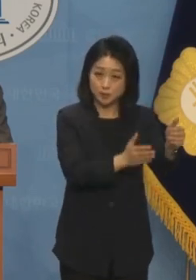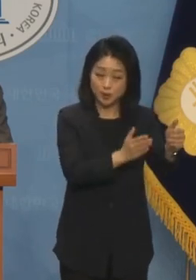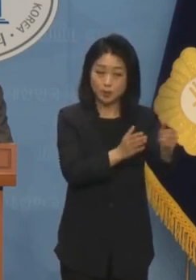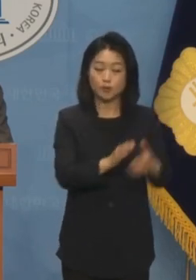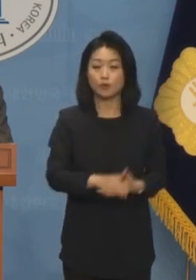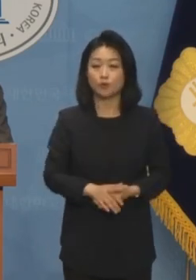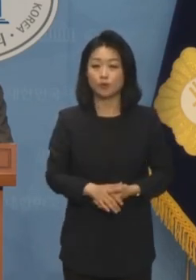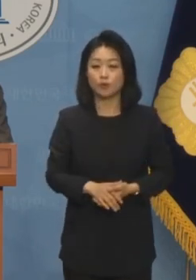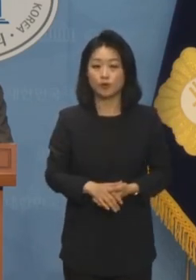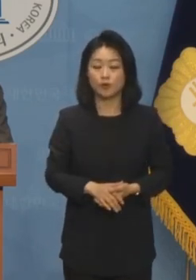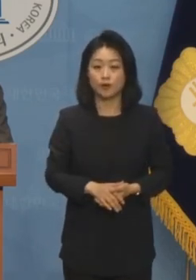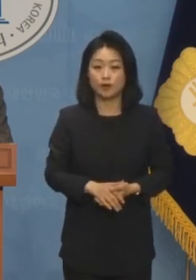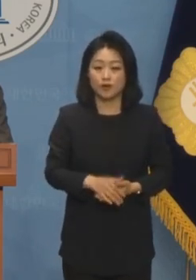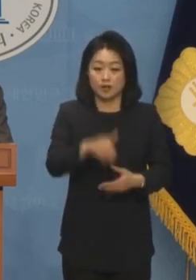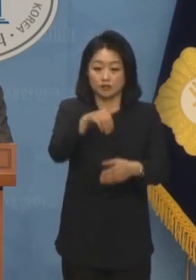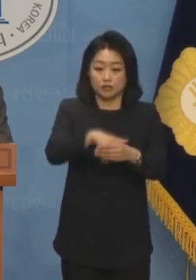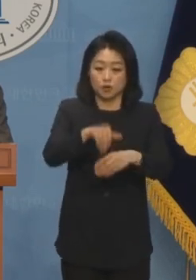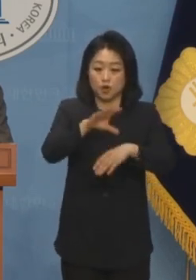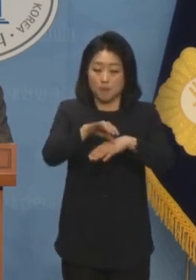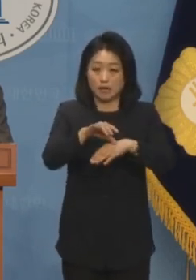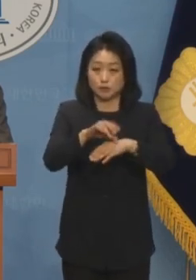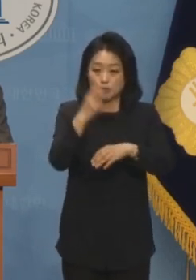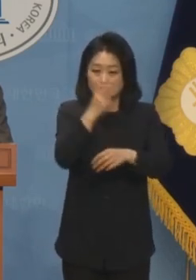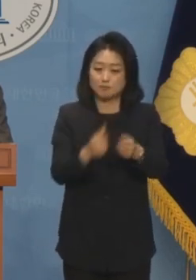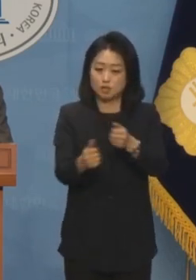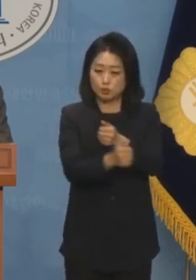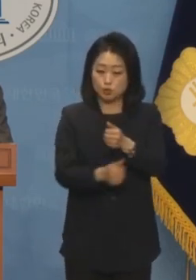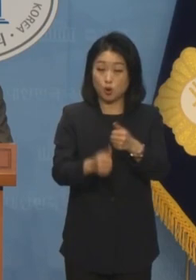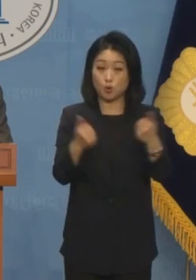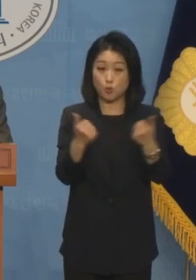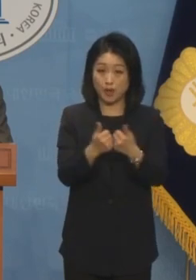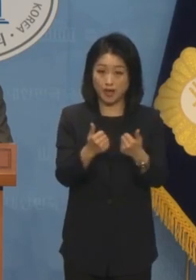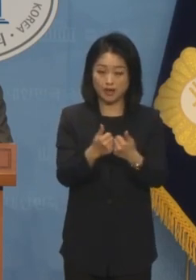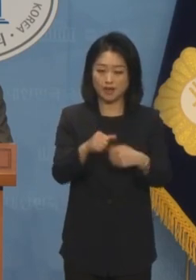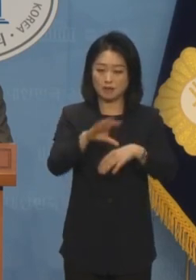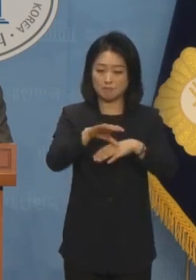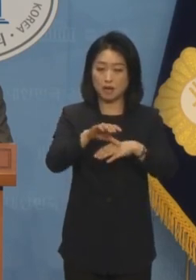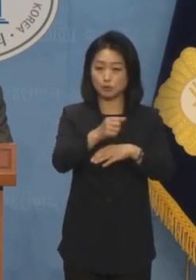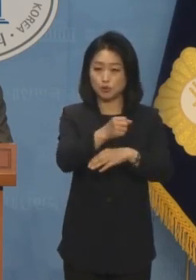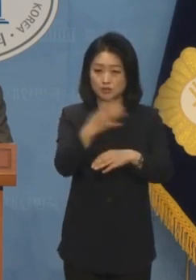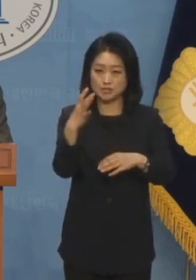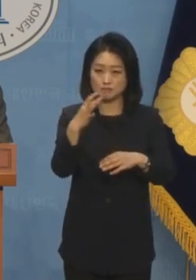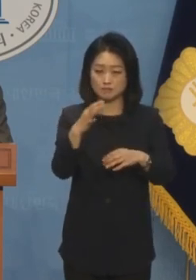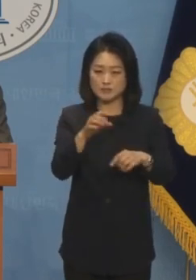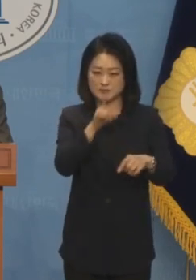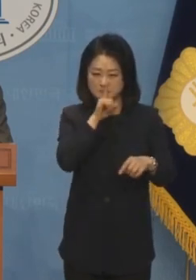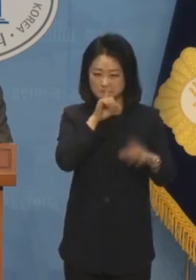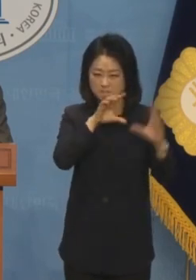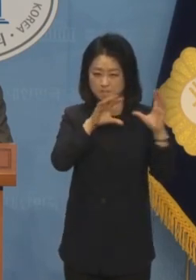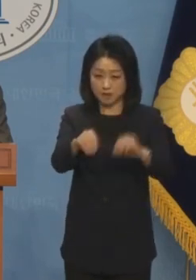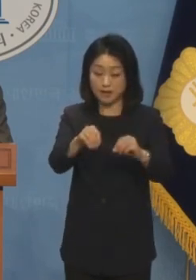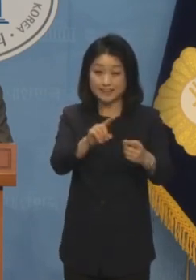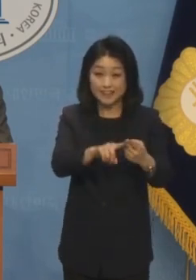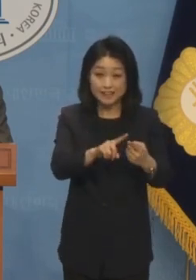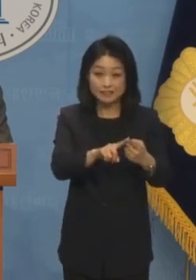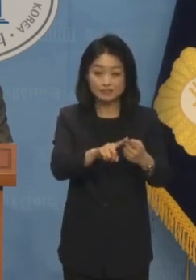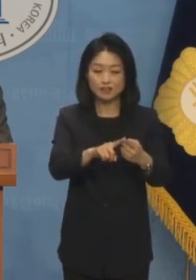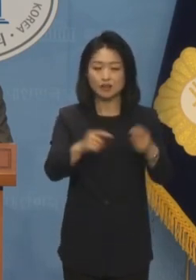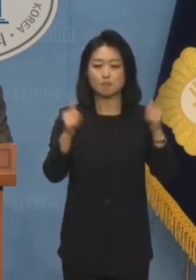걸면 걸리는 선거방송심의위원회의 언론 입틀막이 다시 법원에 의해 제동이